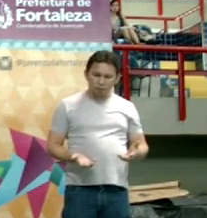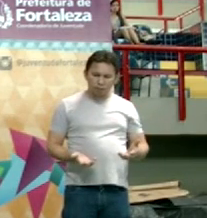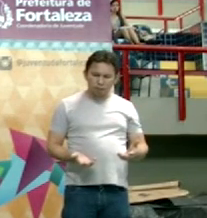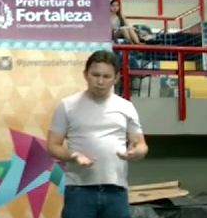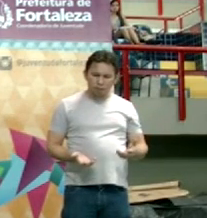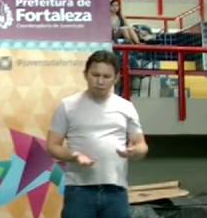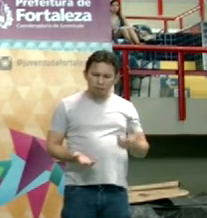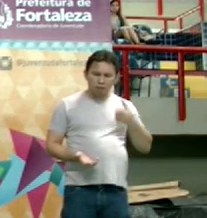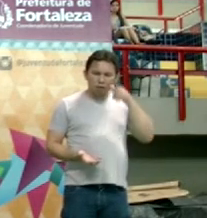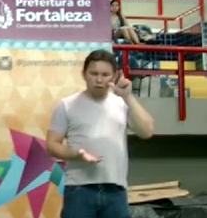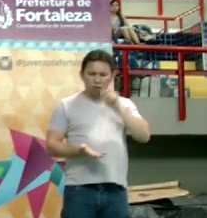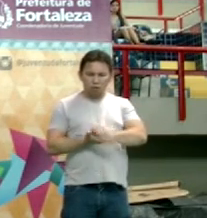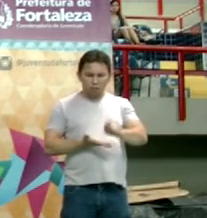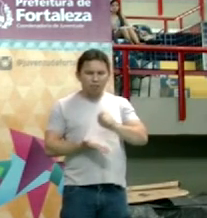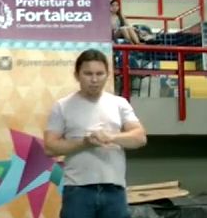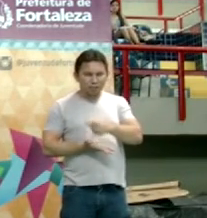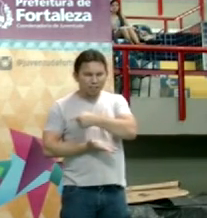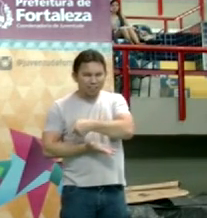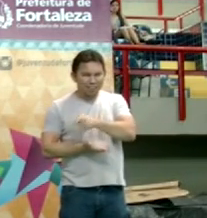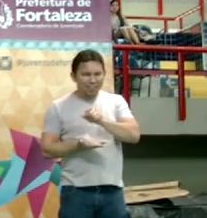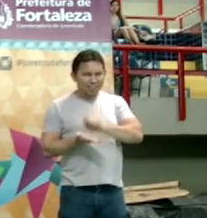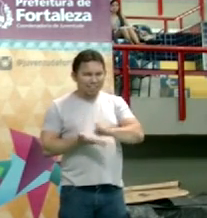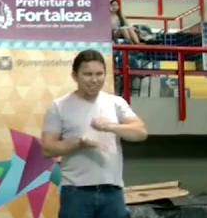Ele escreveu isso ontem, foi?